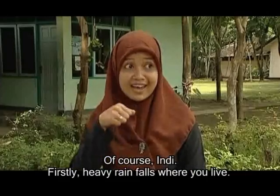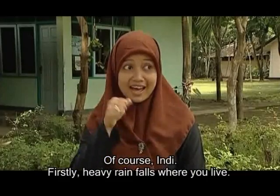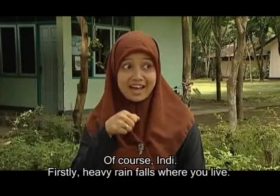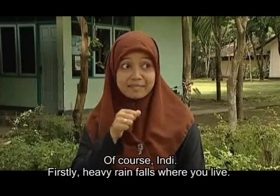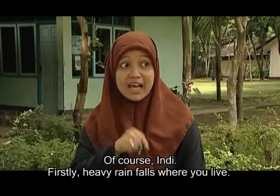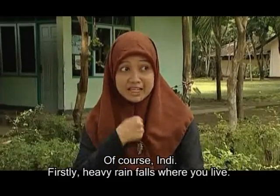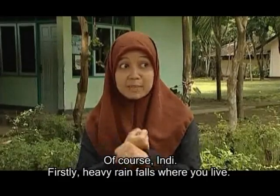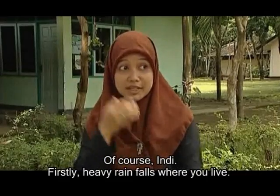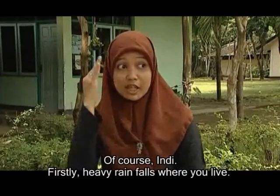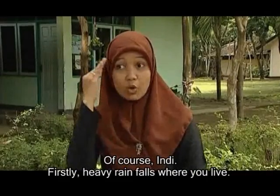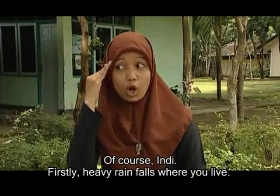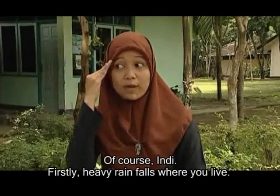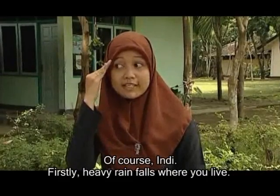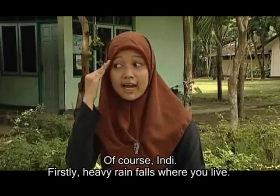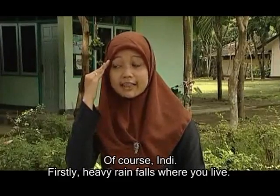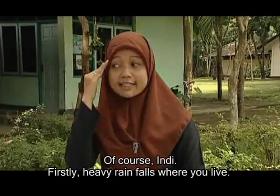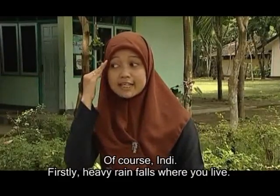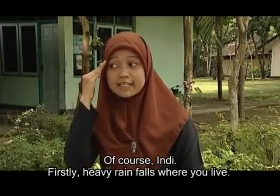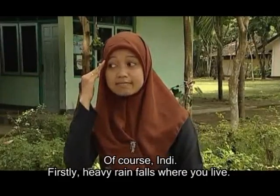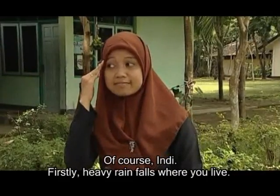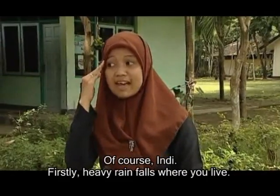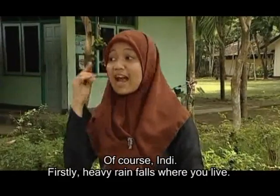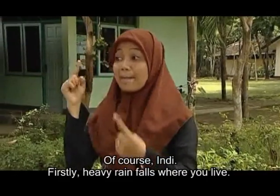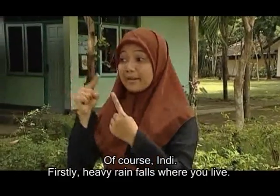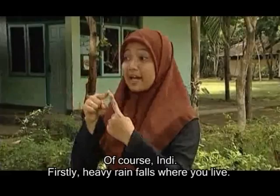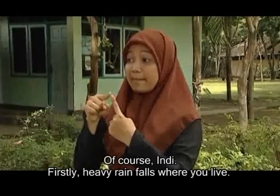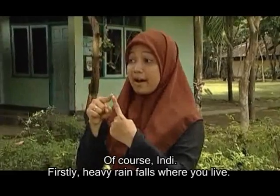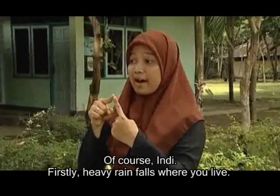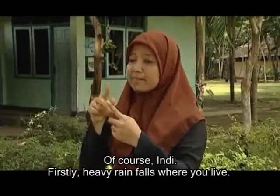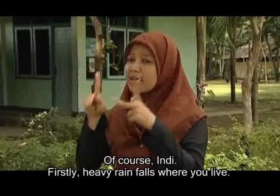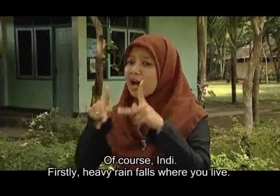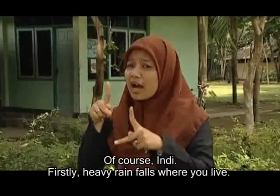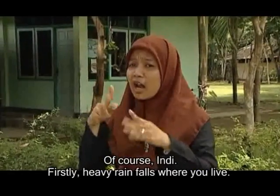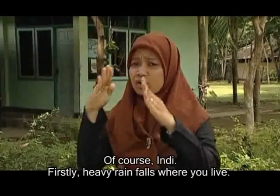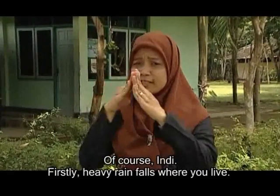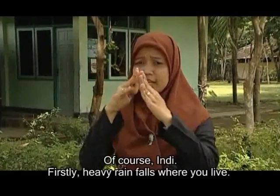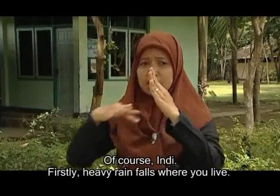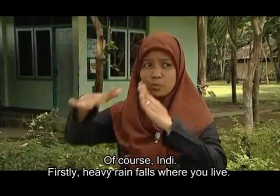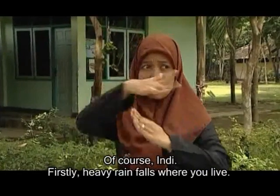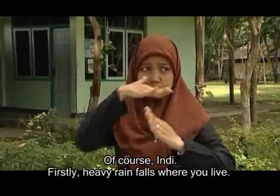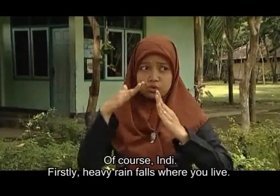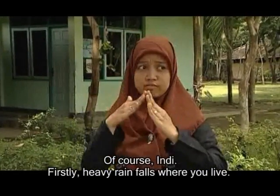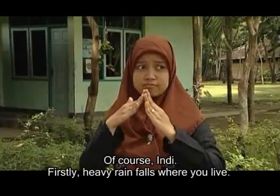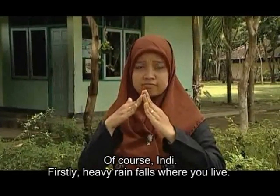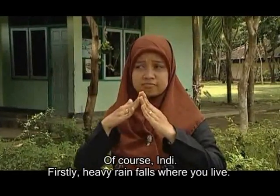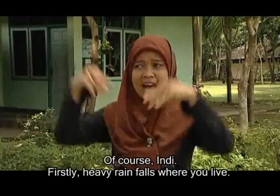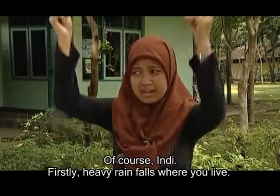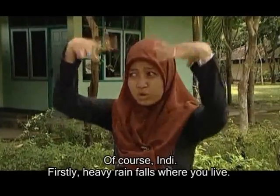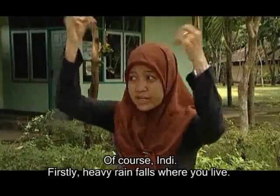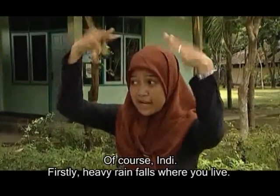Iya, kita bisa tahu kalau banjir akan terjadi. Pertama, kalau di sekitar rumahmu ada hujan